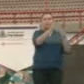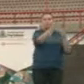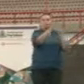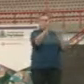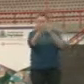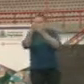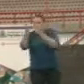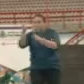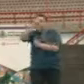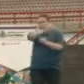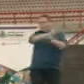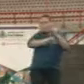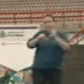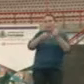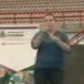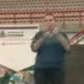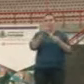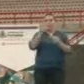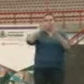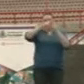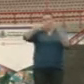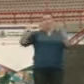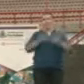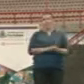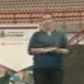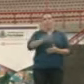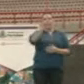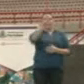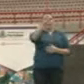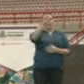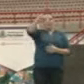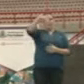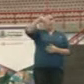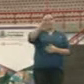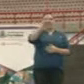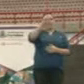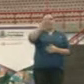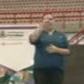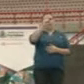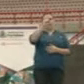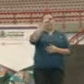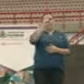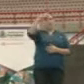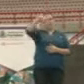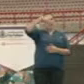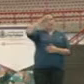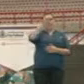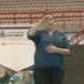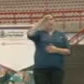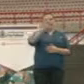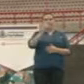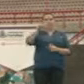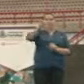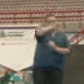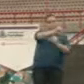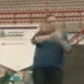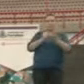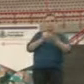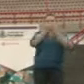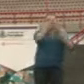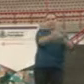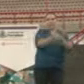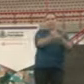sobre religião. O Renascimento é um dos fatores que ajudou a nascer a Reforma Protestante. As